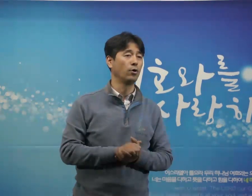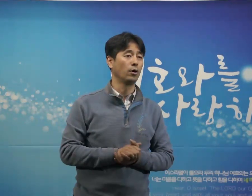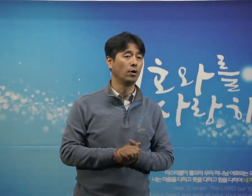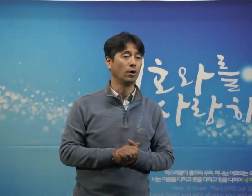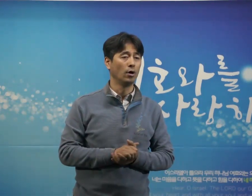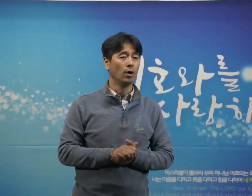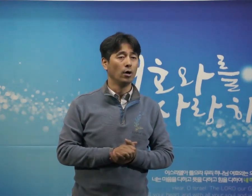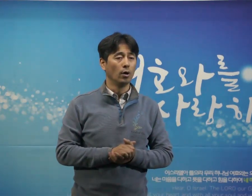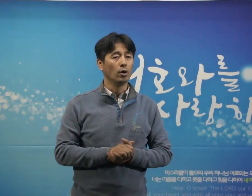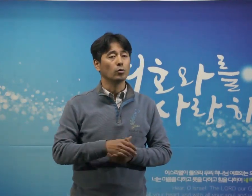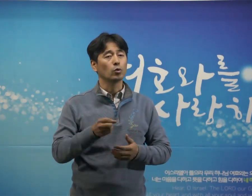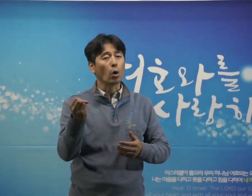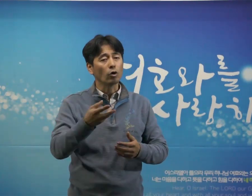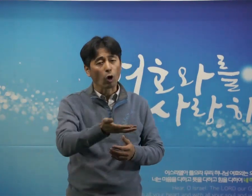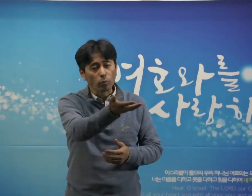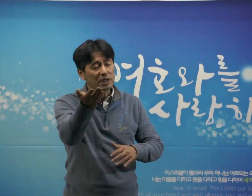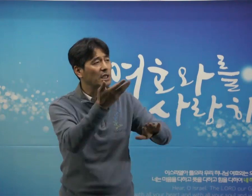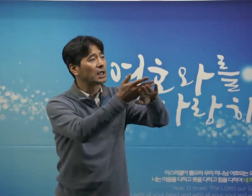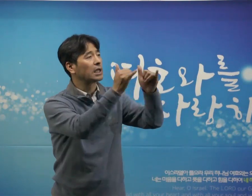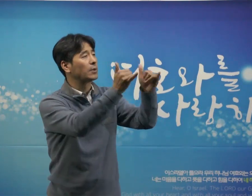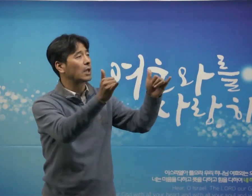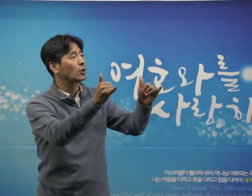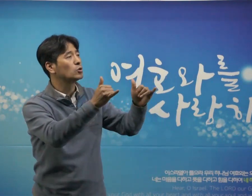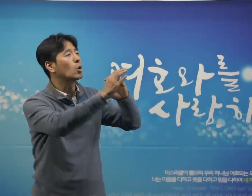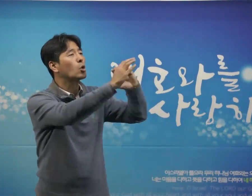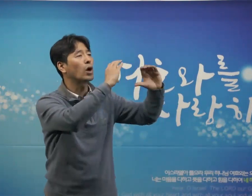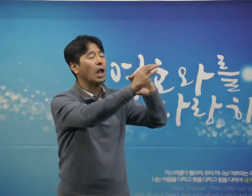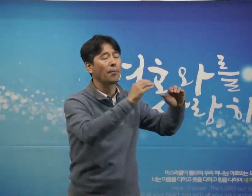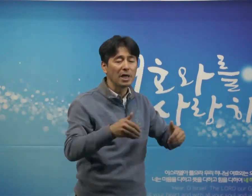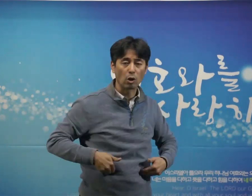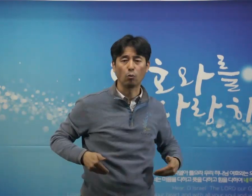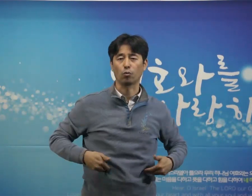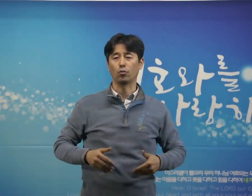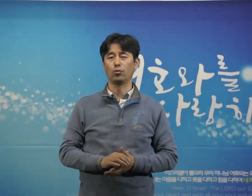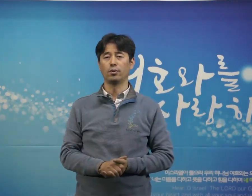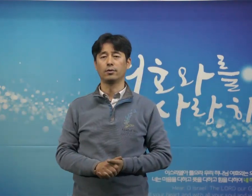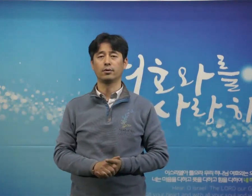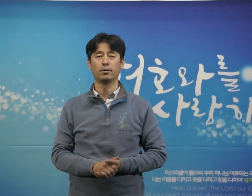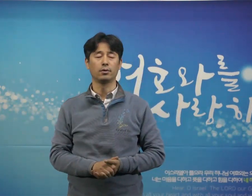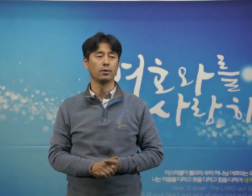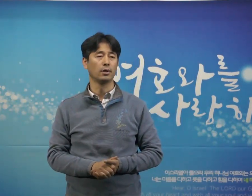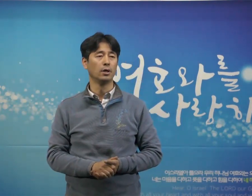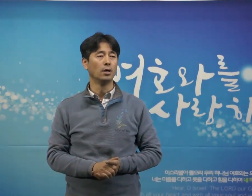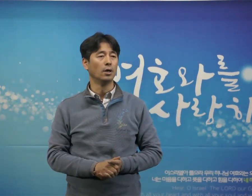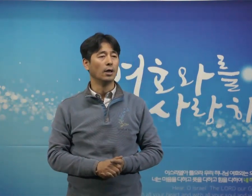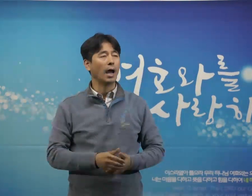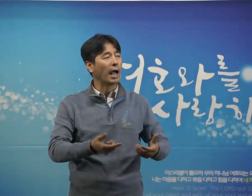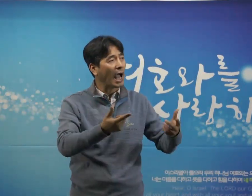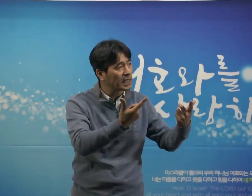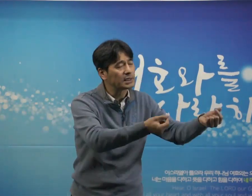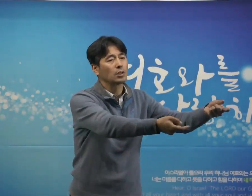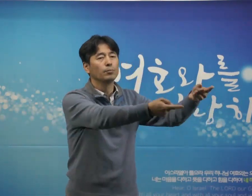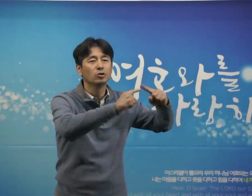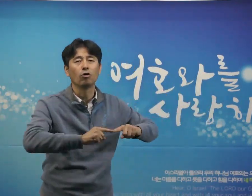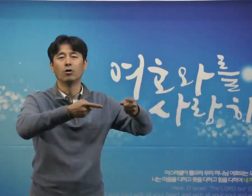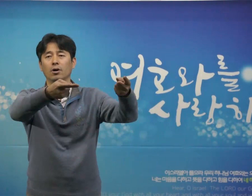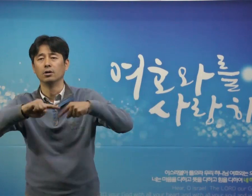우리들의 물질이 필요하고, 여러분들이 다른 사람들과의 소통을 통해서 같이